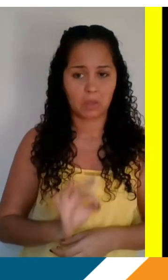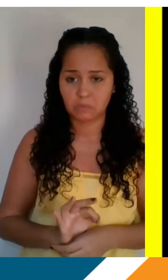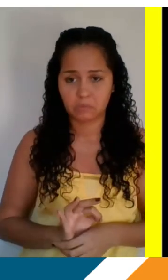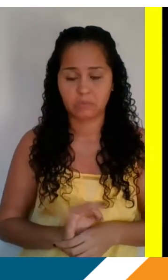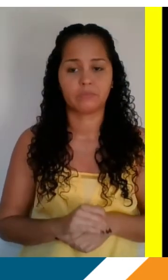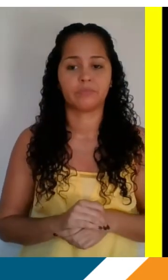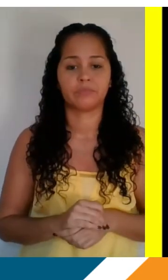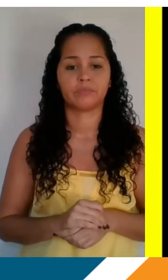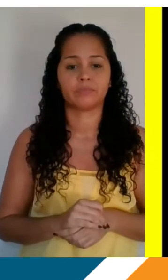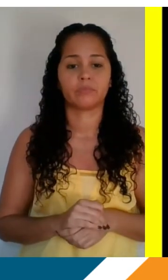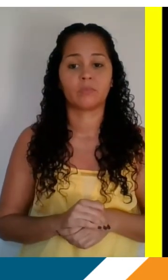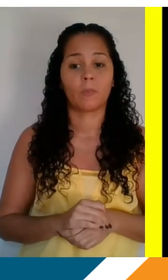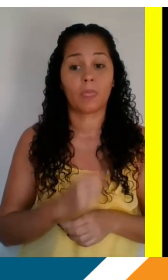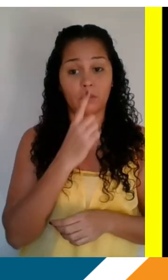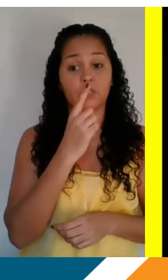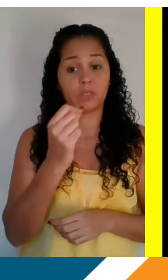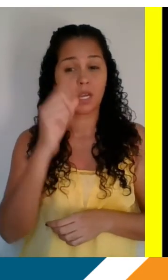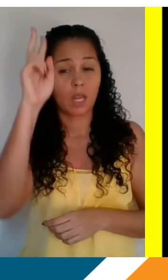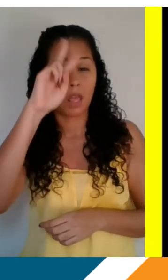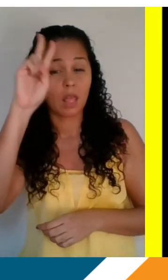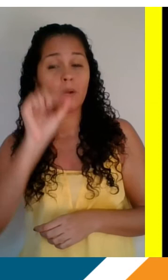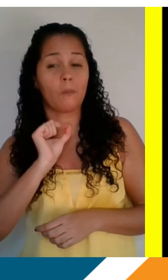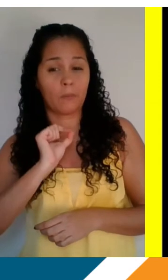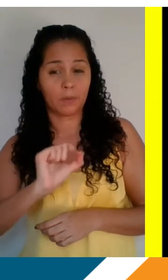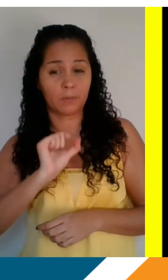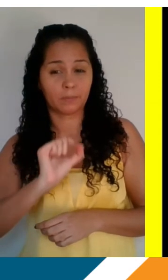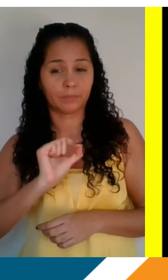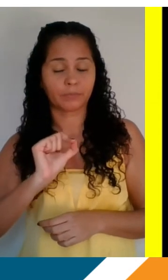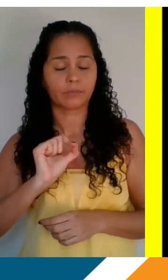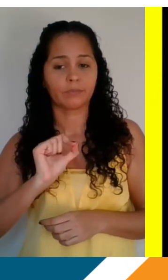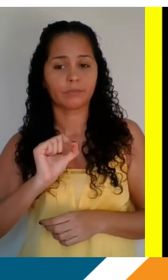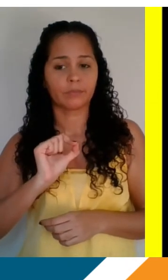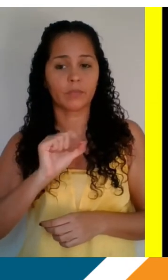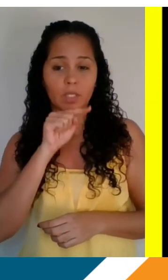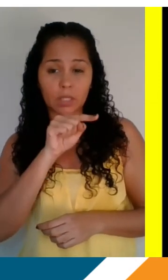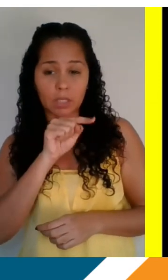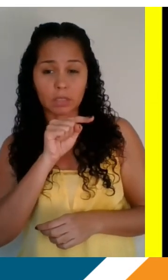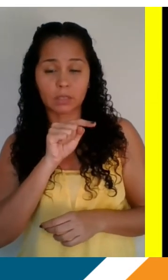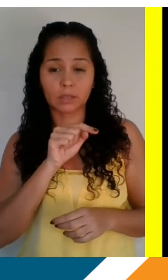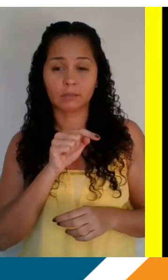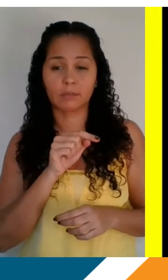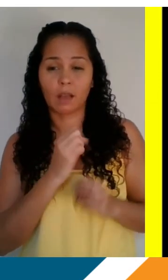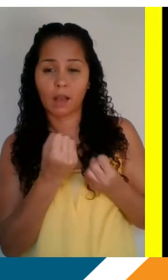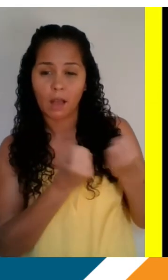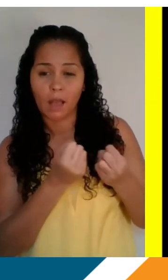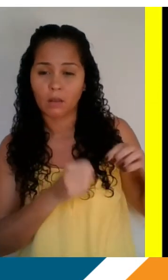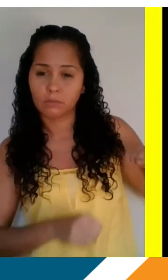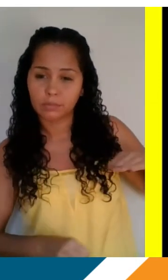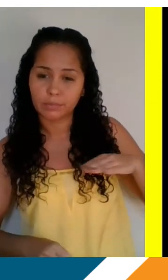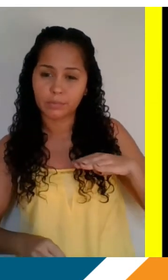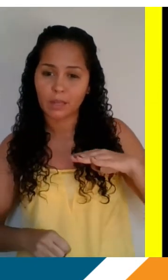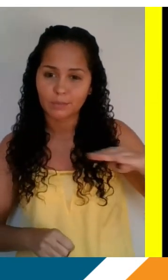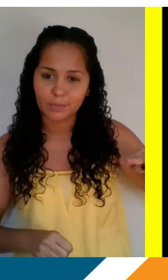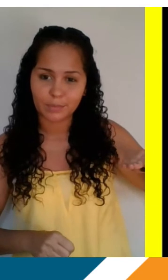valor. A velocidade, vamos lembrar do seguinte, esse carrinho, ele vai